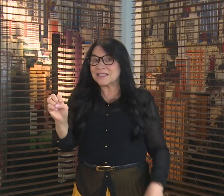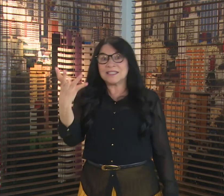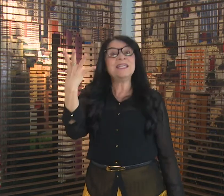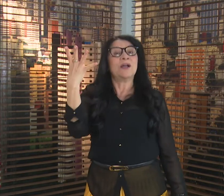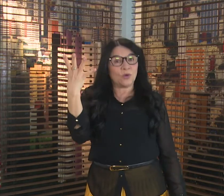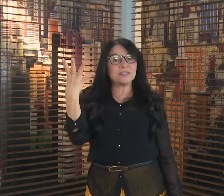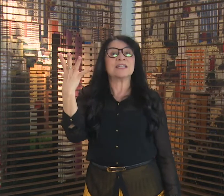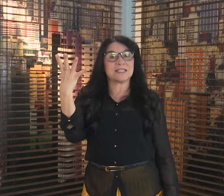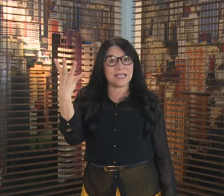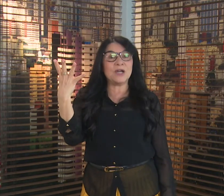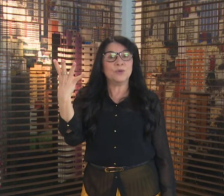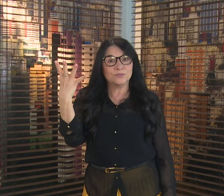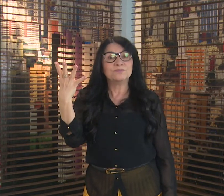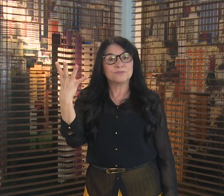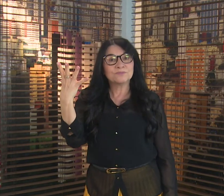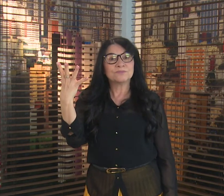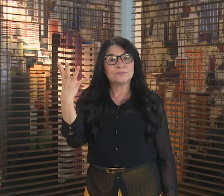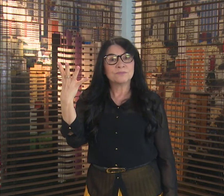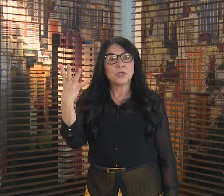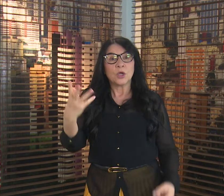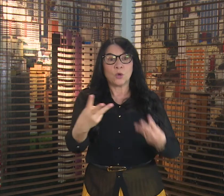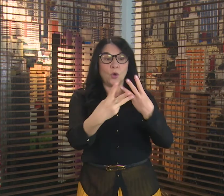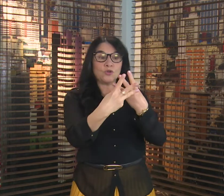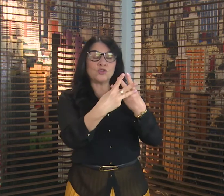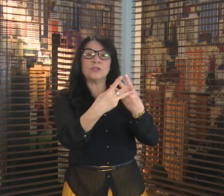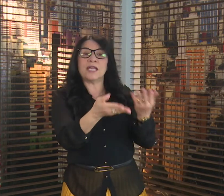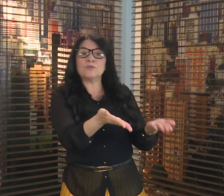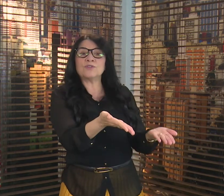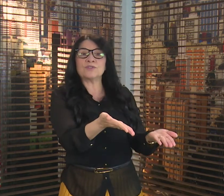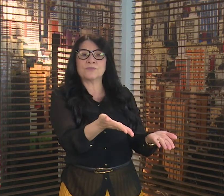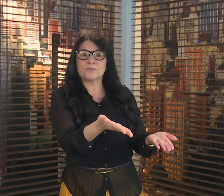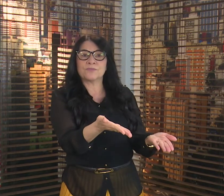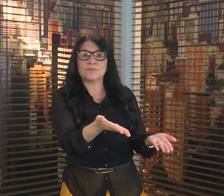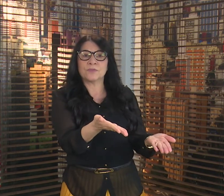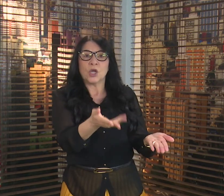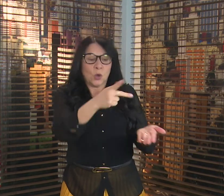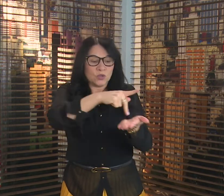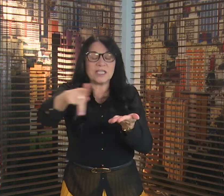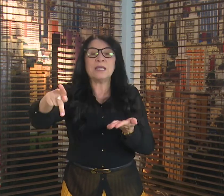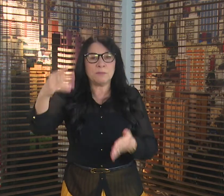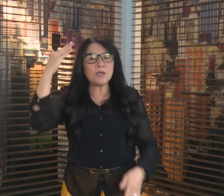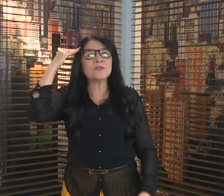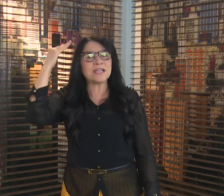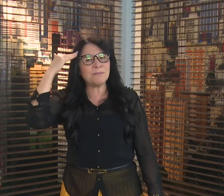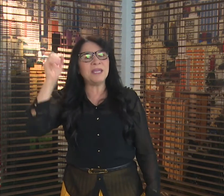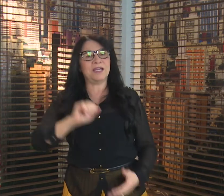Assim aconteceu com os judeus. Os inimigos sabiam